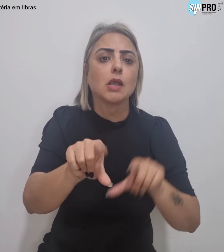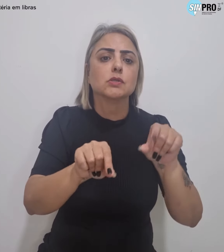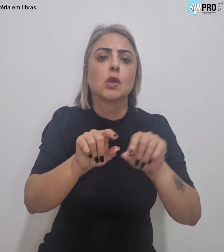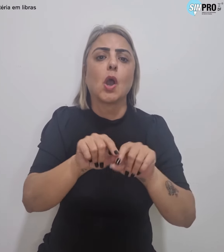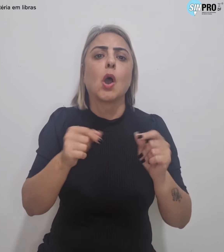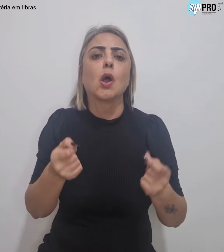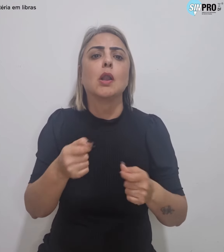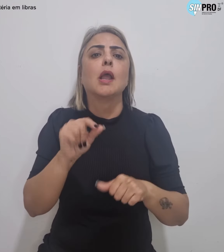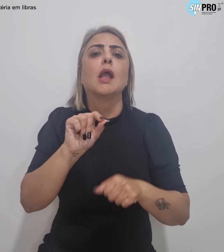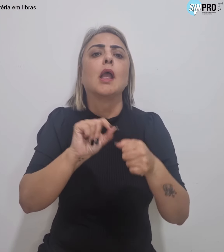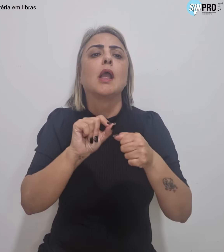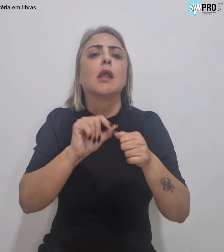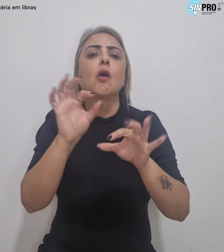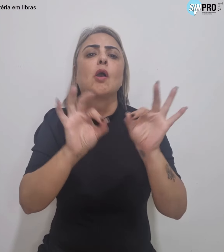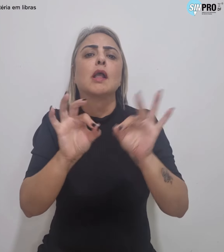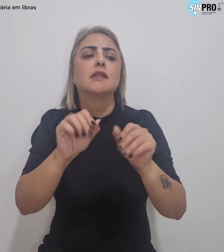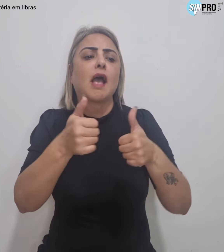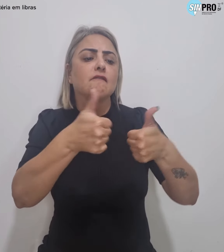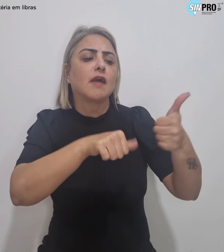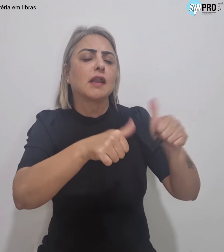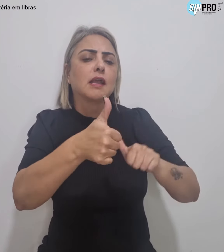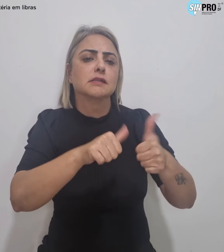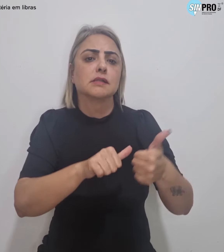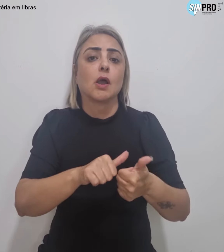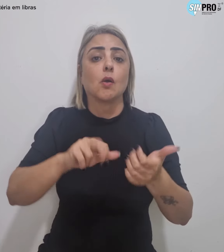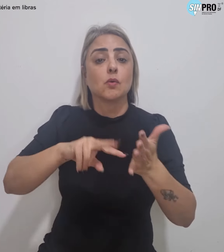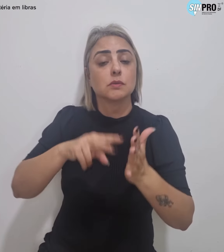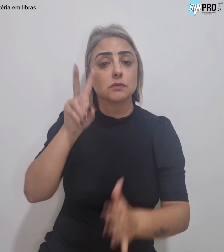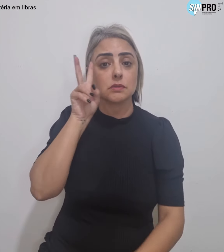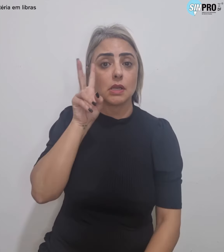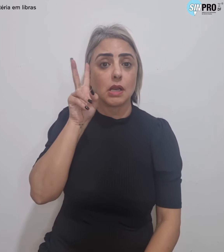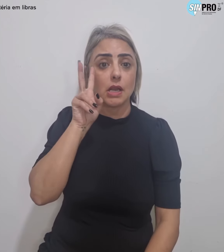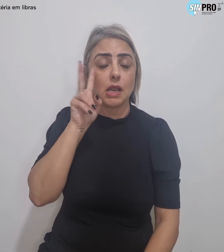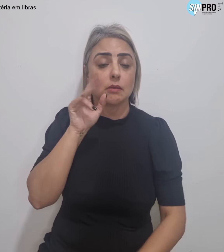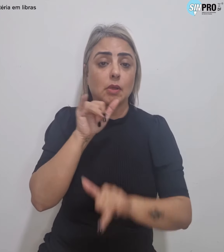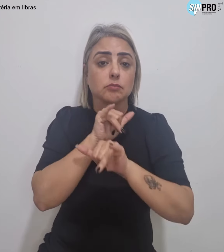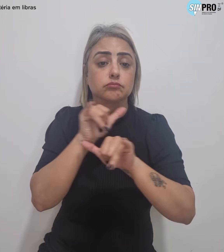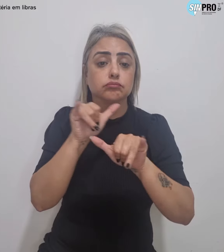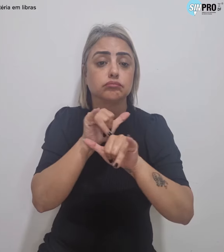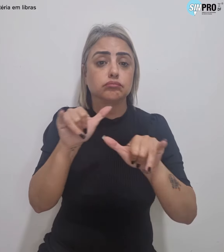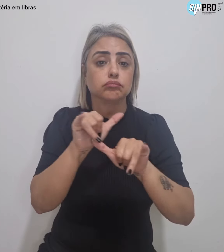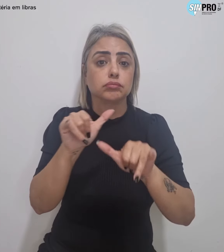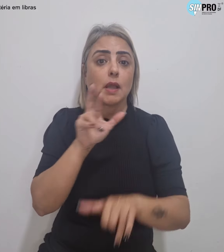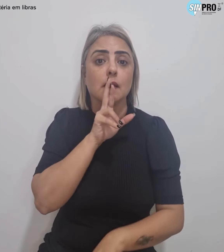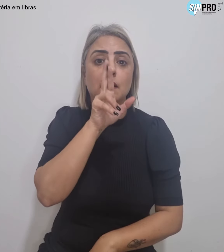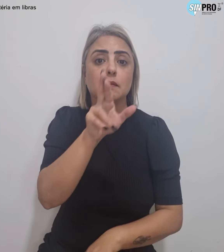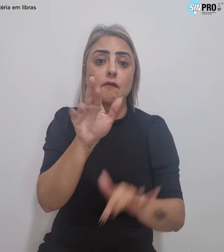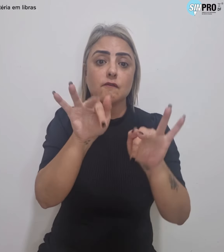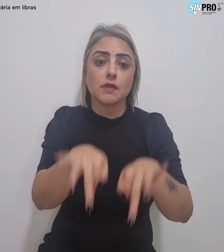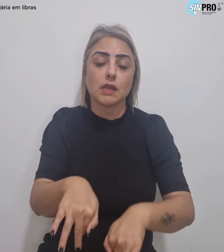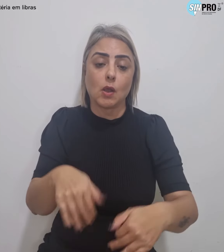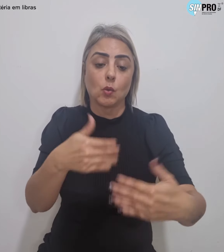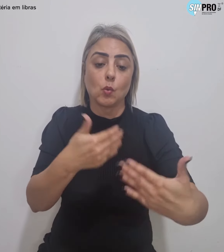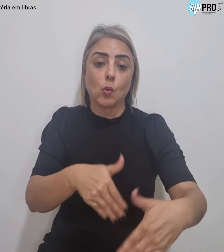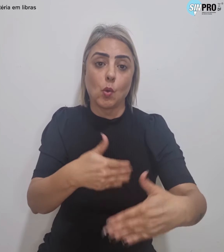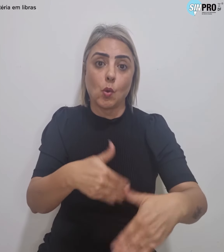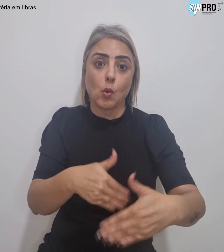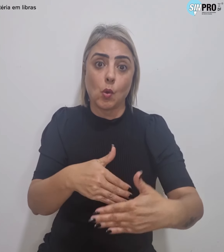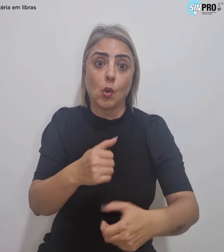organizadora. O Simpro lembra que a divulgação do resultado final do concurso de 2022